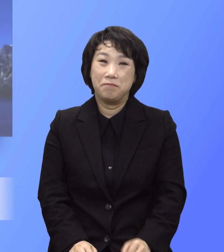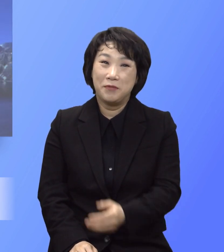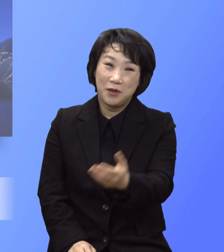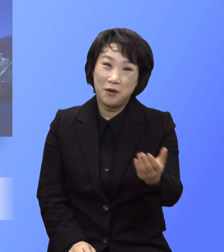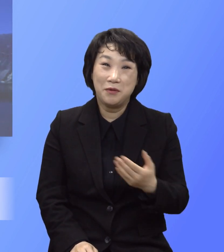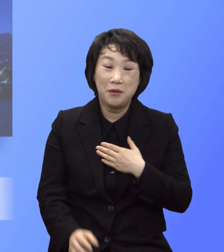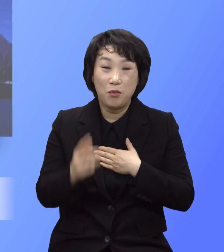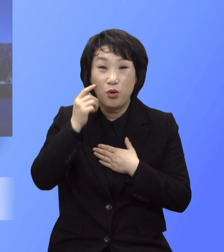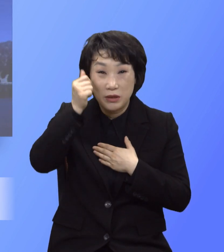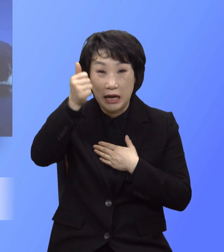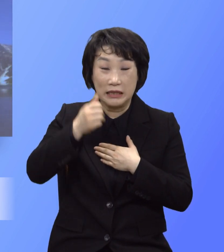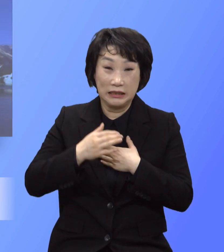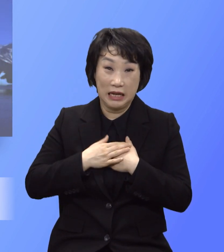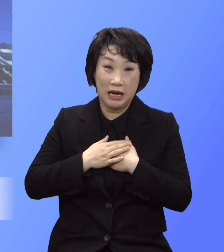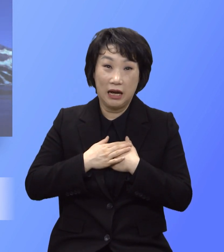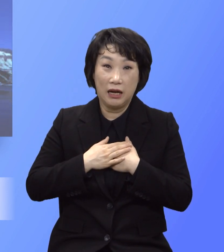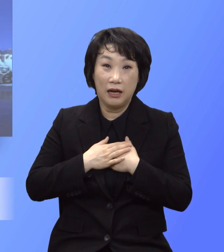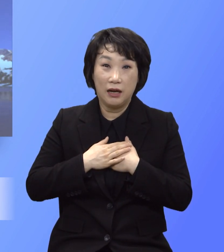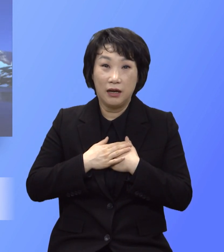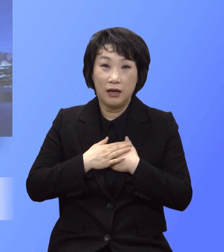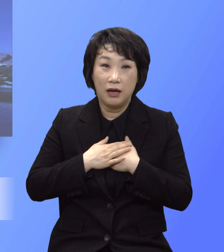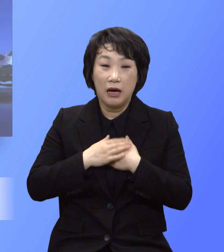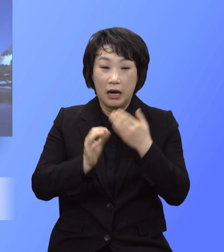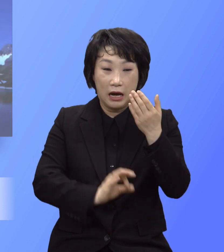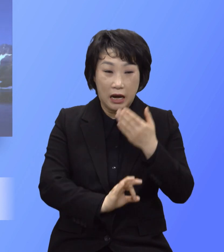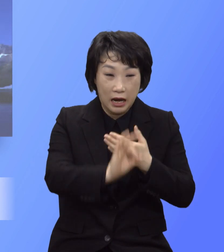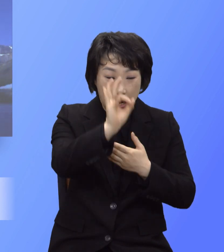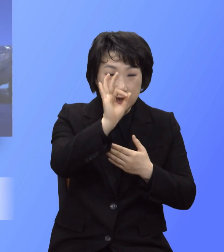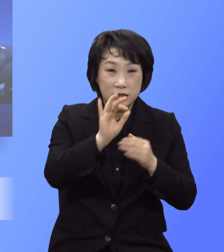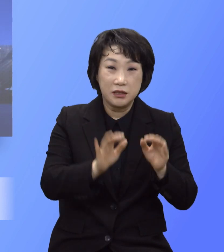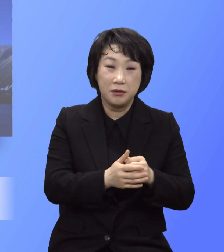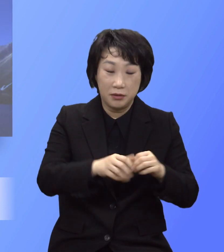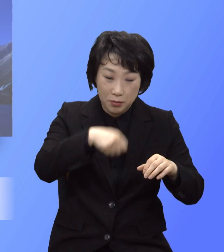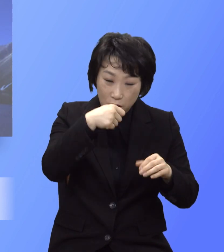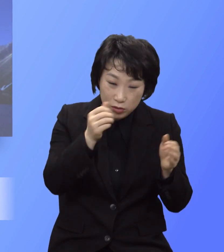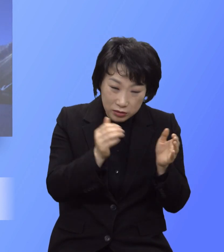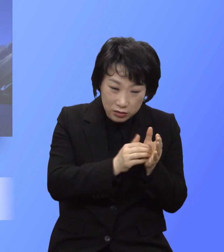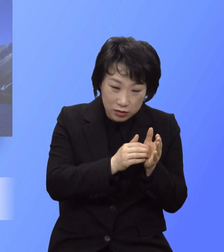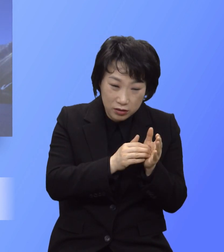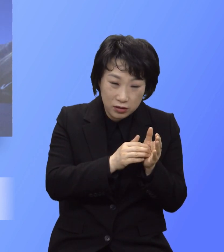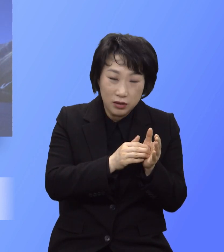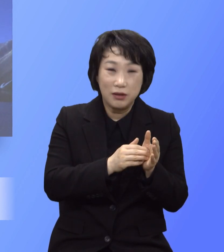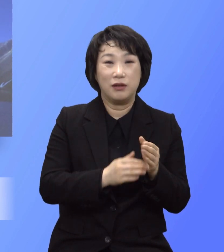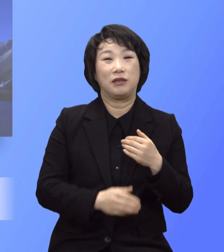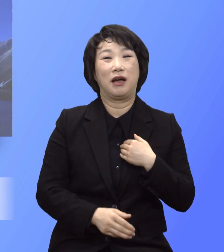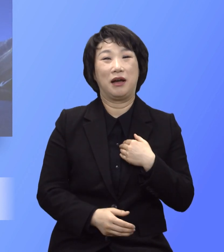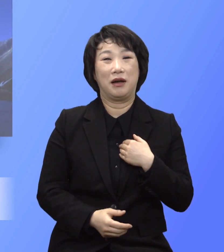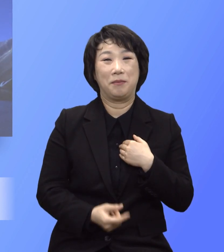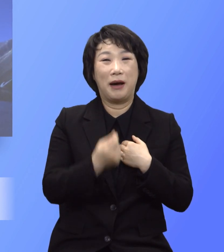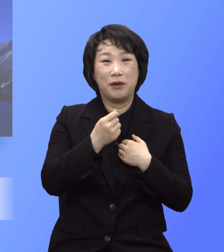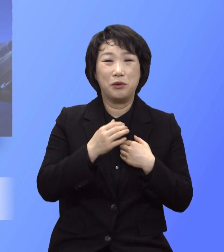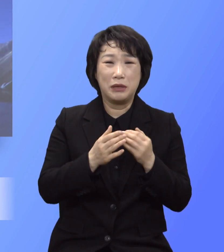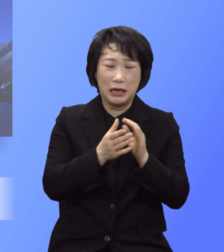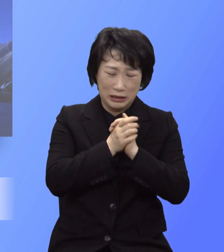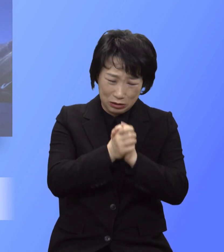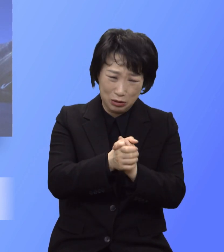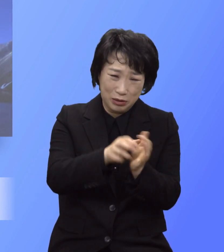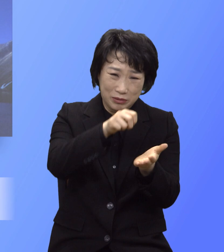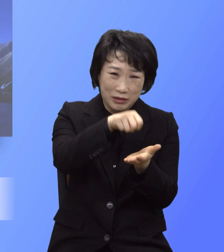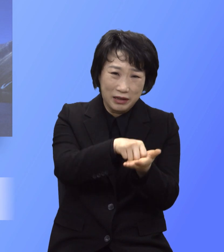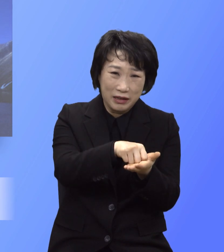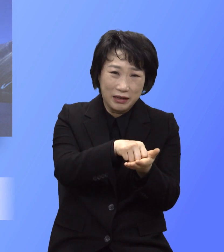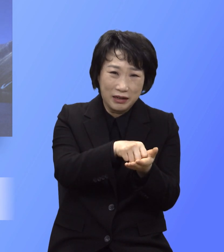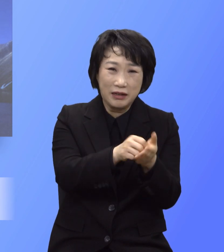여러분의 담임 목사인 제가 아침 식사 마치면 예, 그냥 기도의 자리에